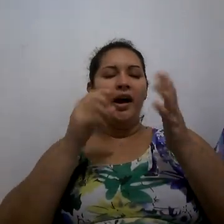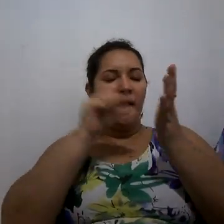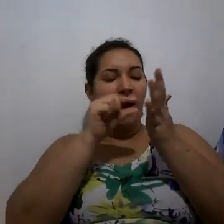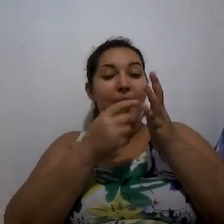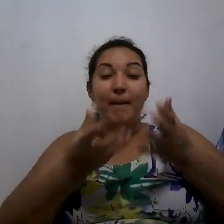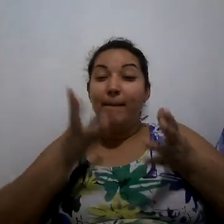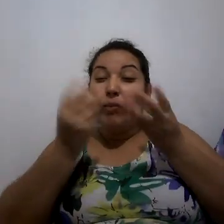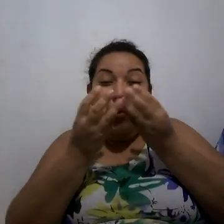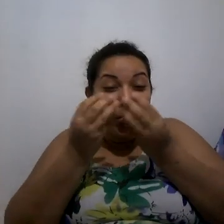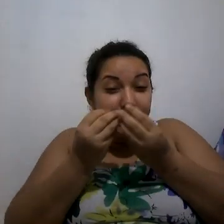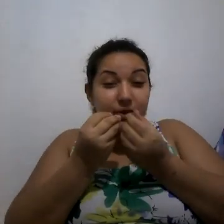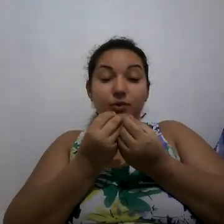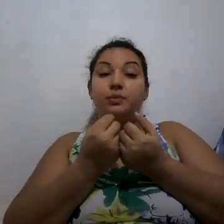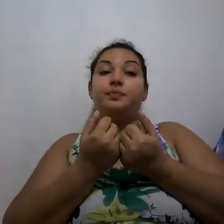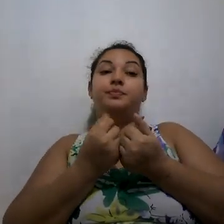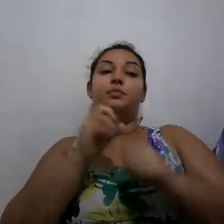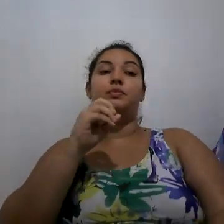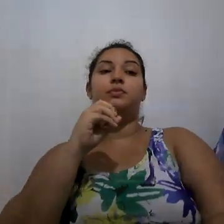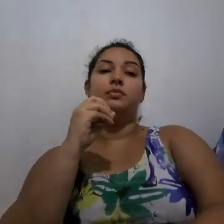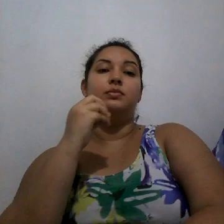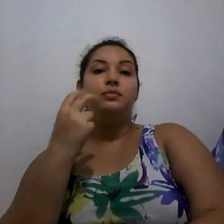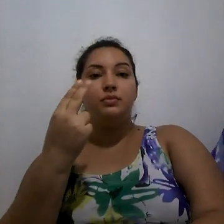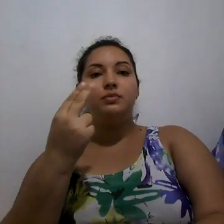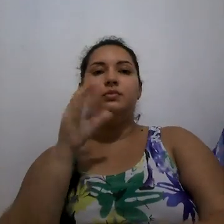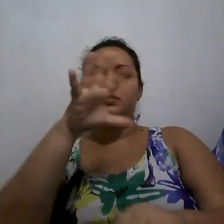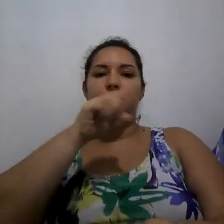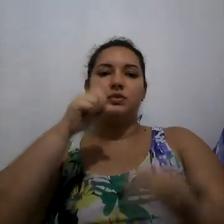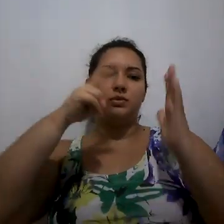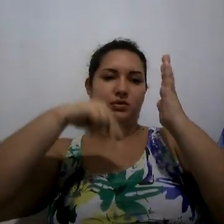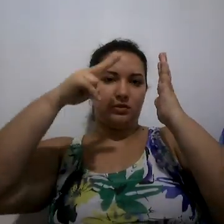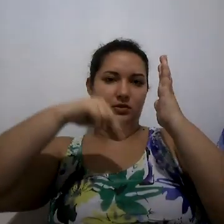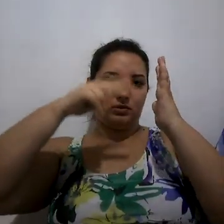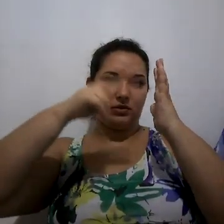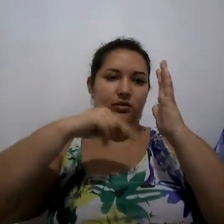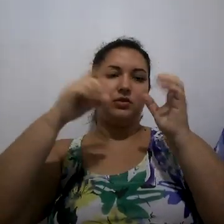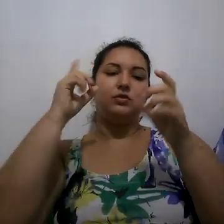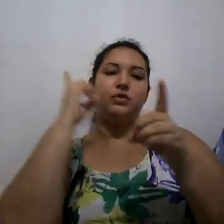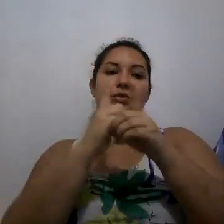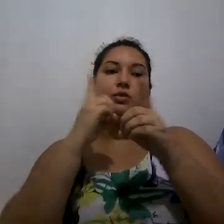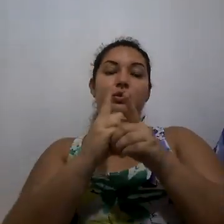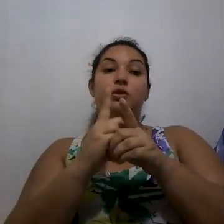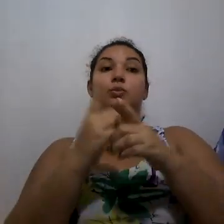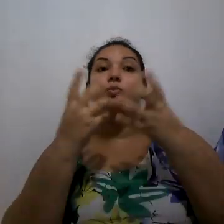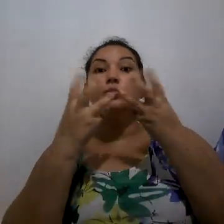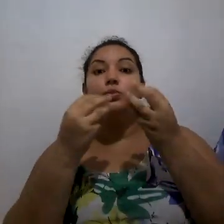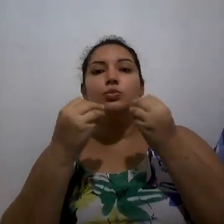posso ter essa amostra que, quando eu pegar para fazer análise, eu vou achar uma concentração muito alta de determinado componente. No caso aqui, estamos falando do